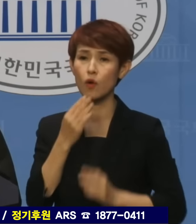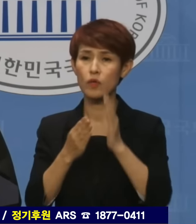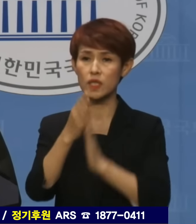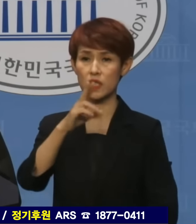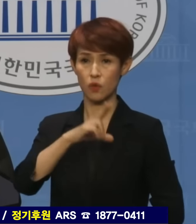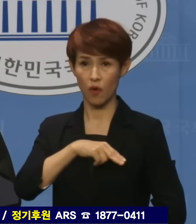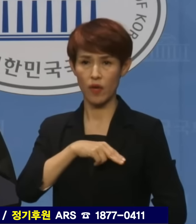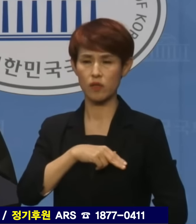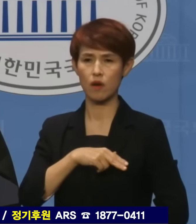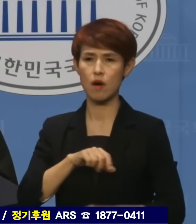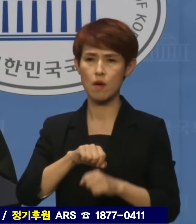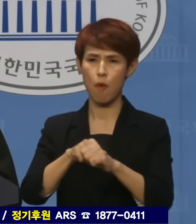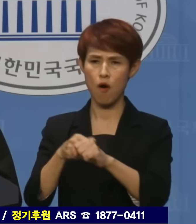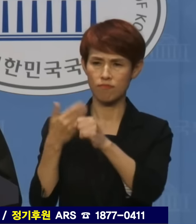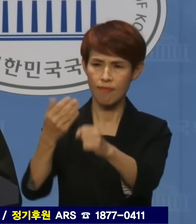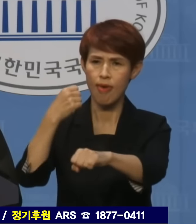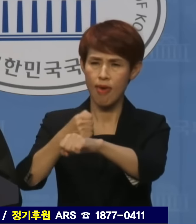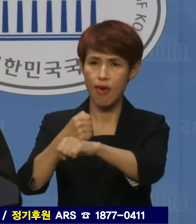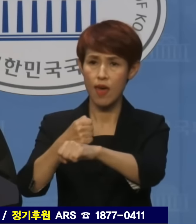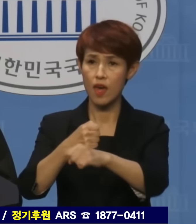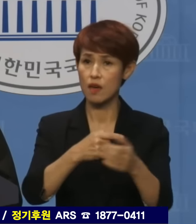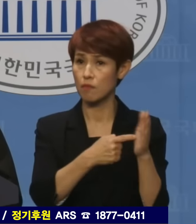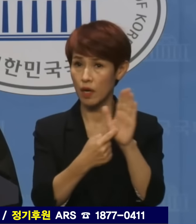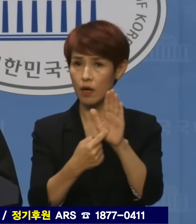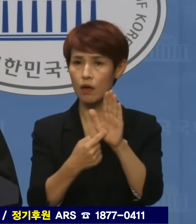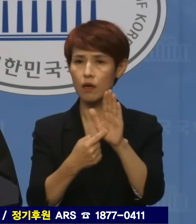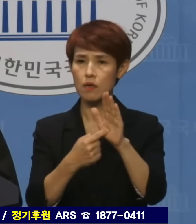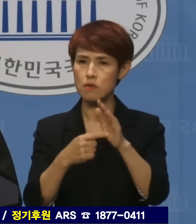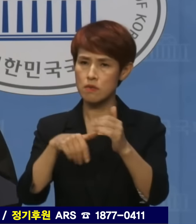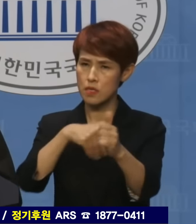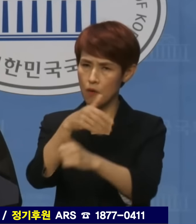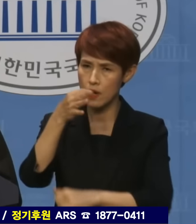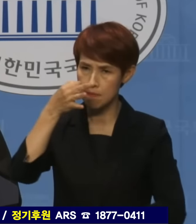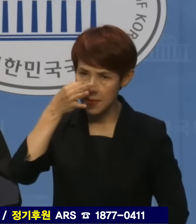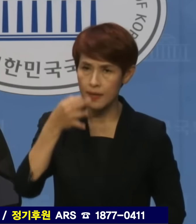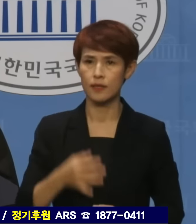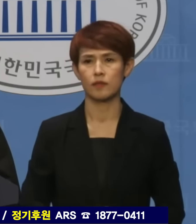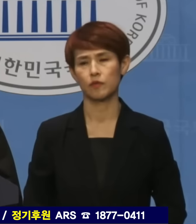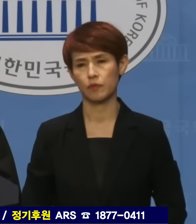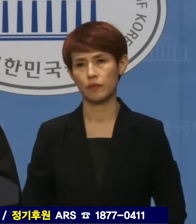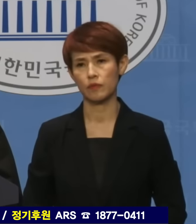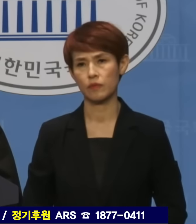엄정 조치하겠다고 했는데 어떻게 처리하는지도 지켜보겠습니다.